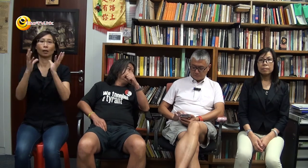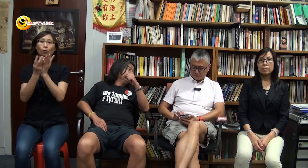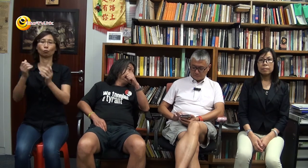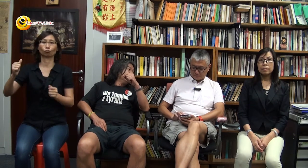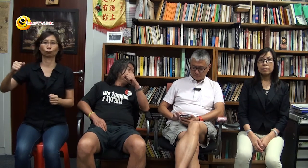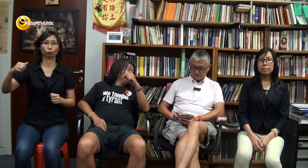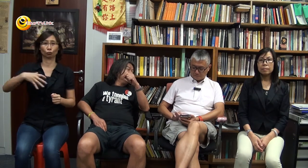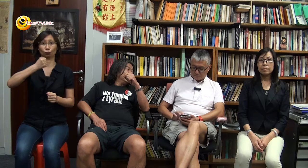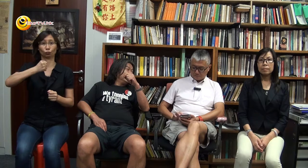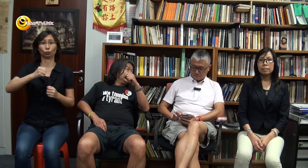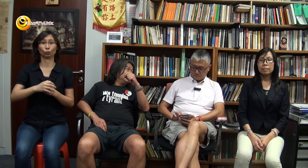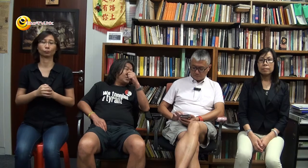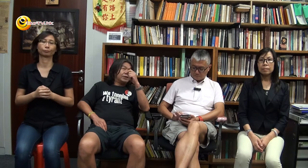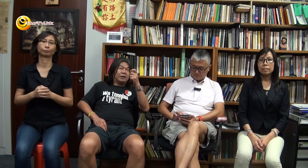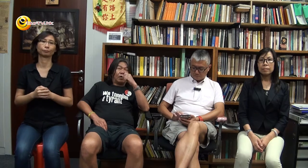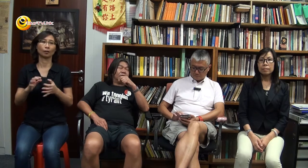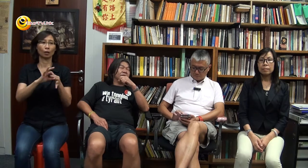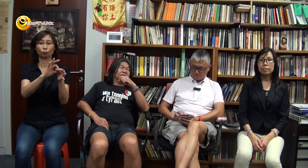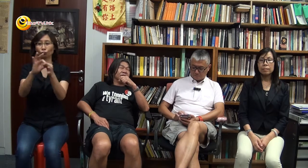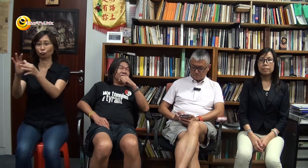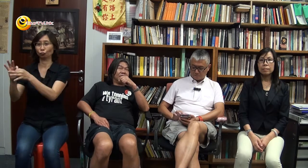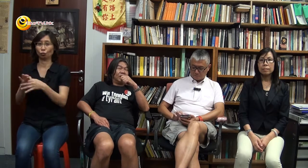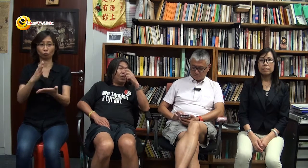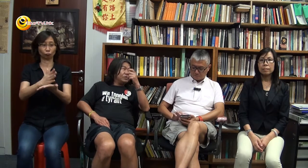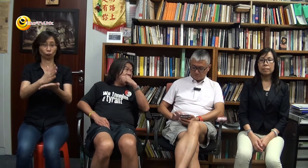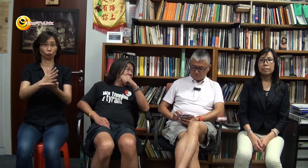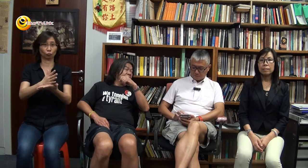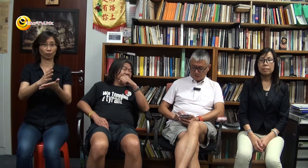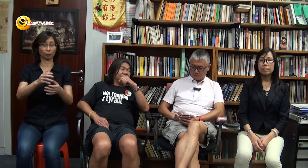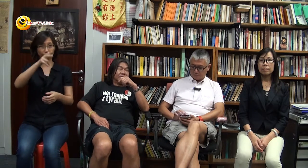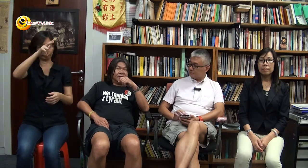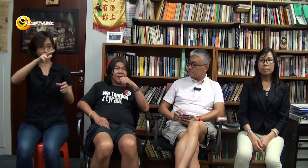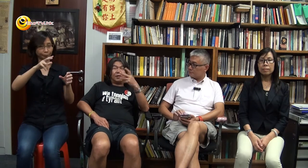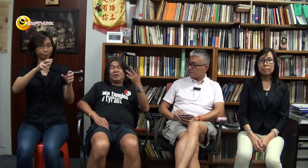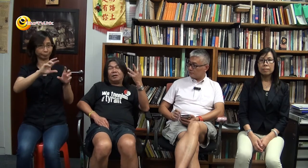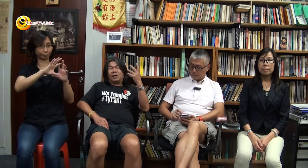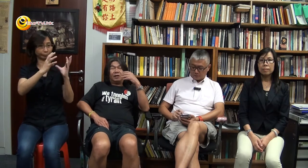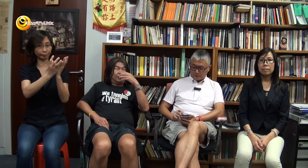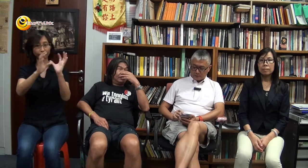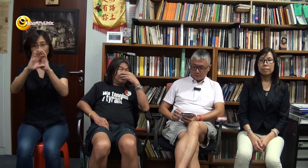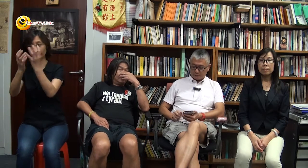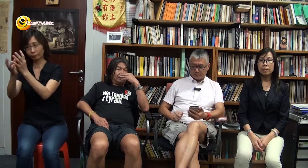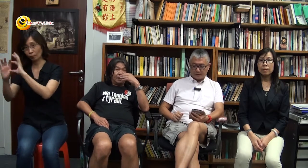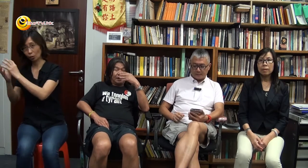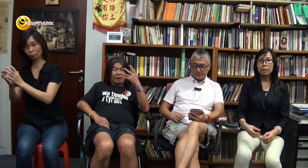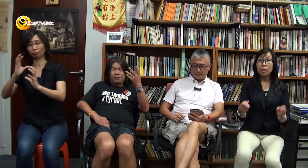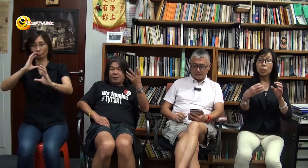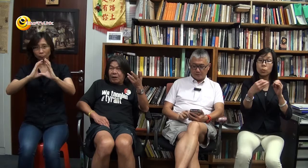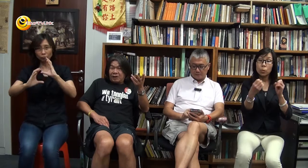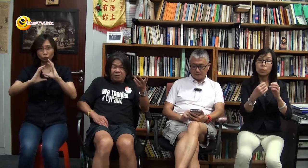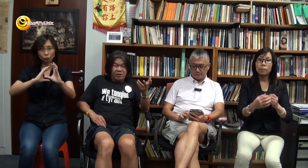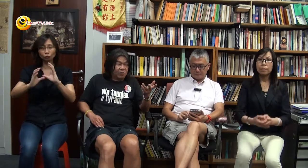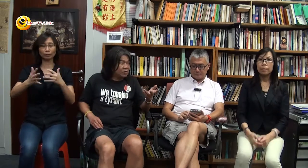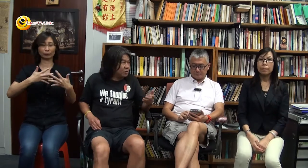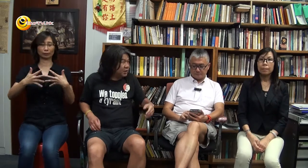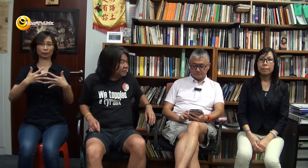絡唔同嘅政黨去統戰。嚇、 嗯！ 咁你話 溝通啦，起碼做啲百萬嘢都